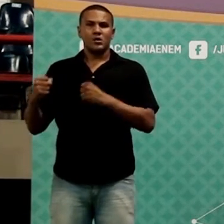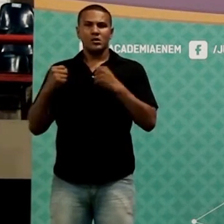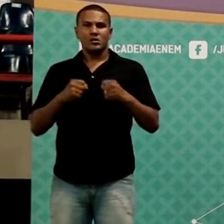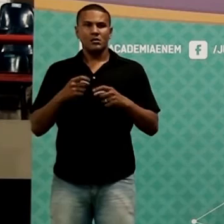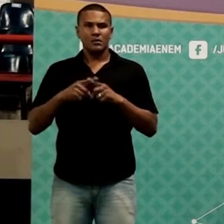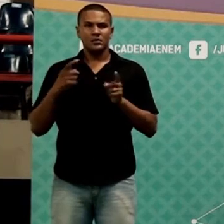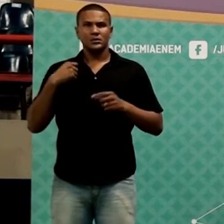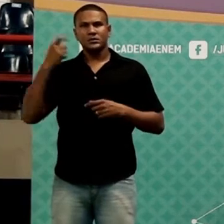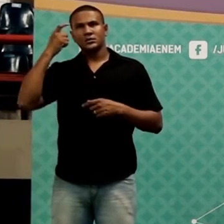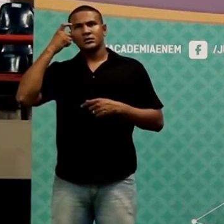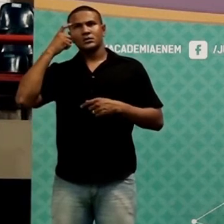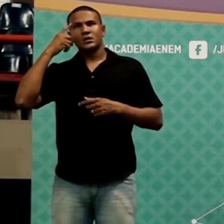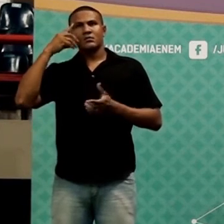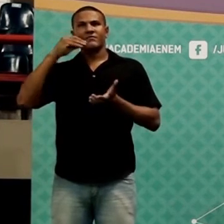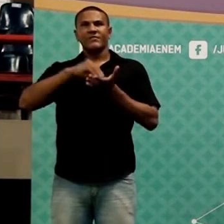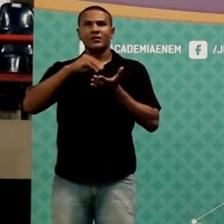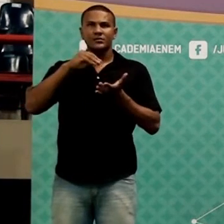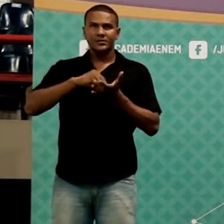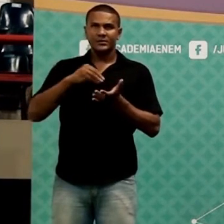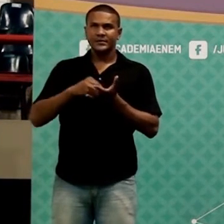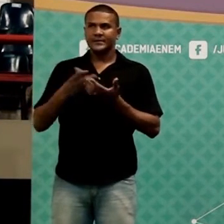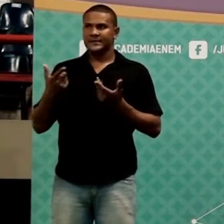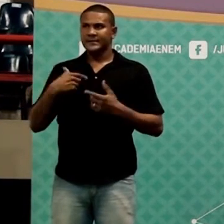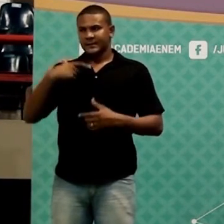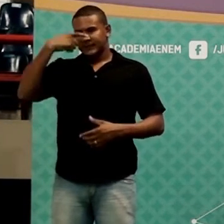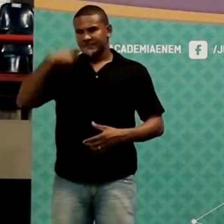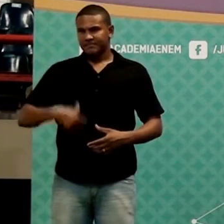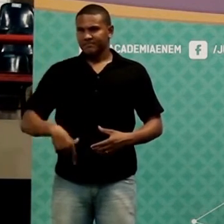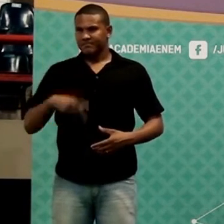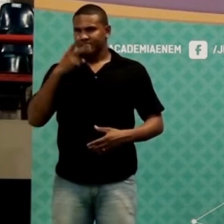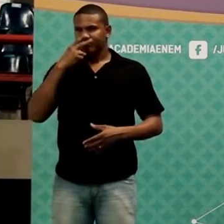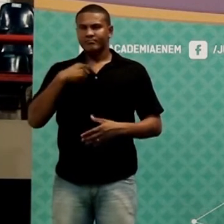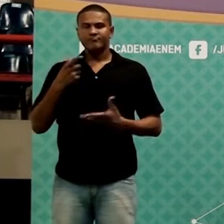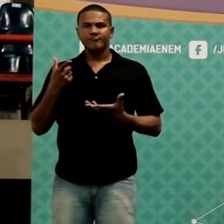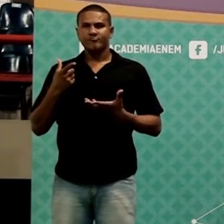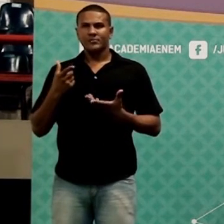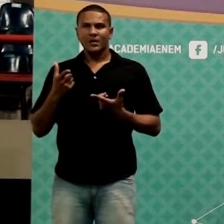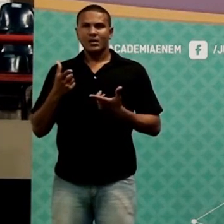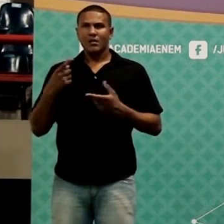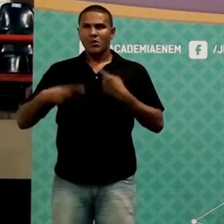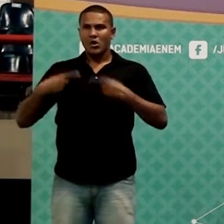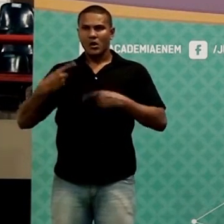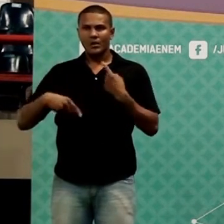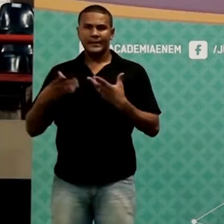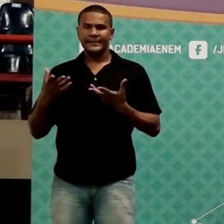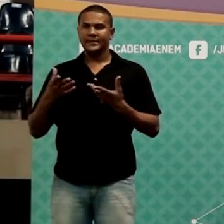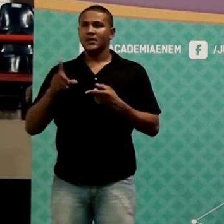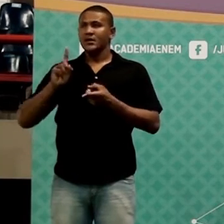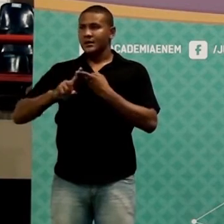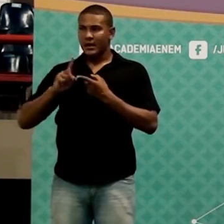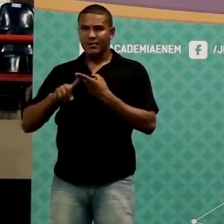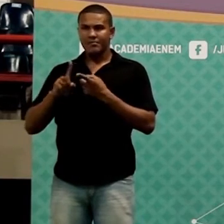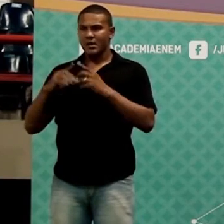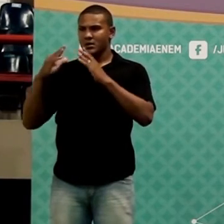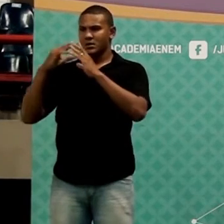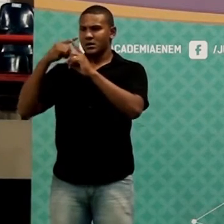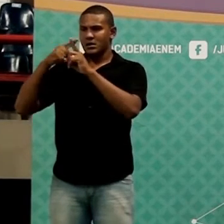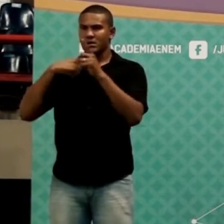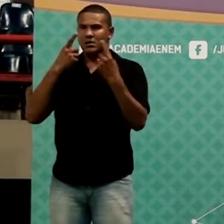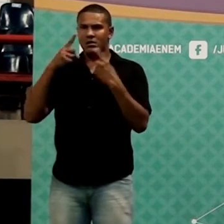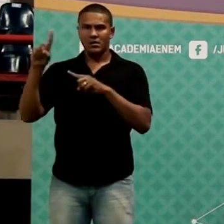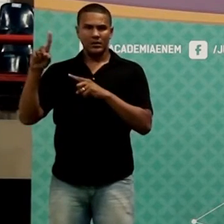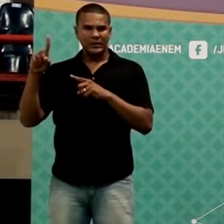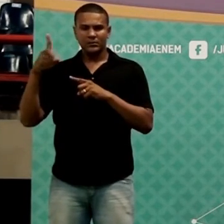do herdeiro, a falta da moral política que ele não tinha, e o fato de que ele queria brigar com a igreja, somou-se,